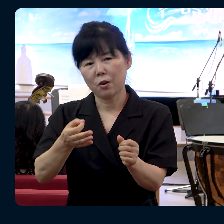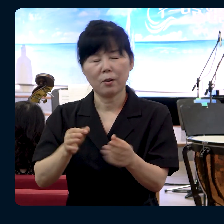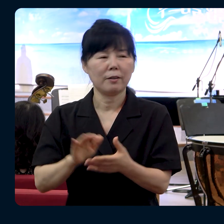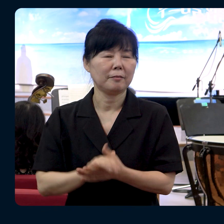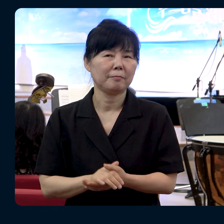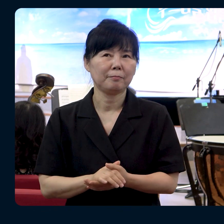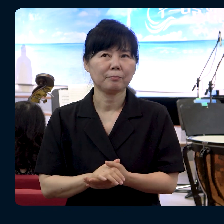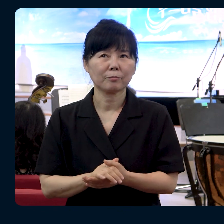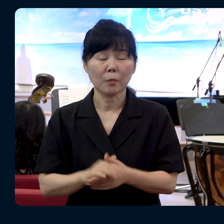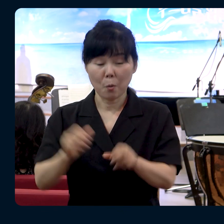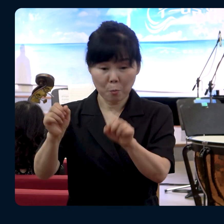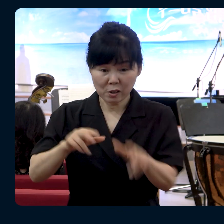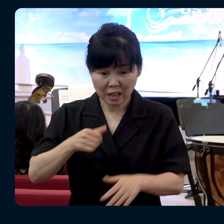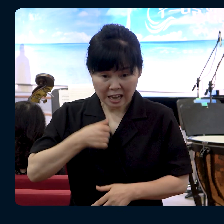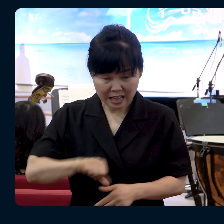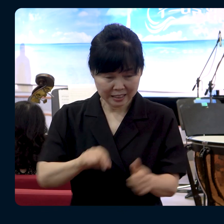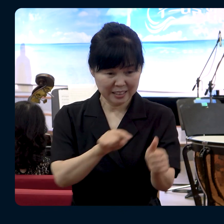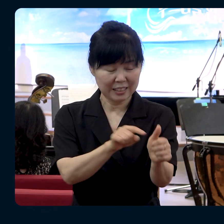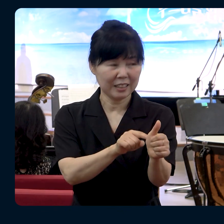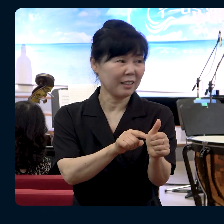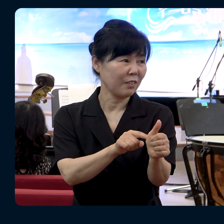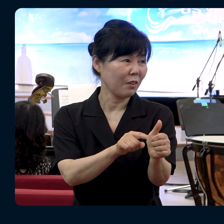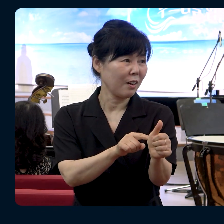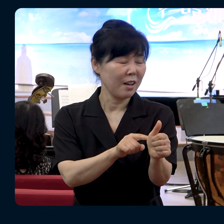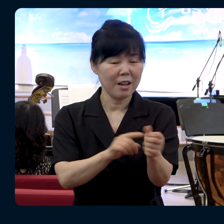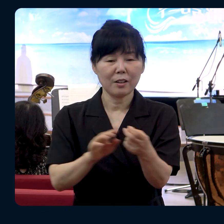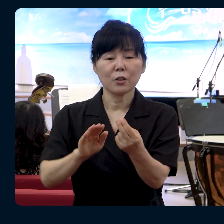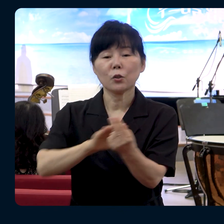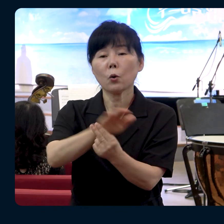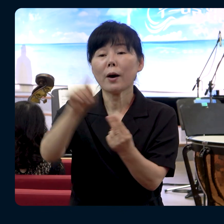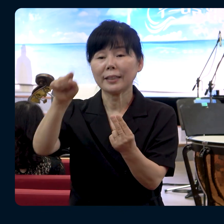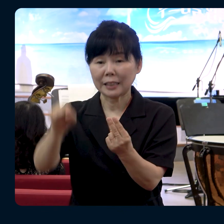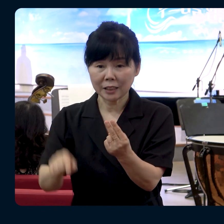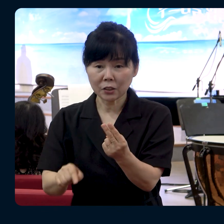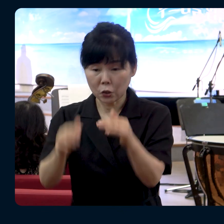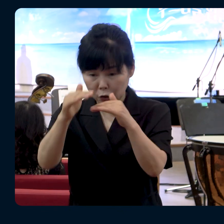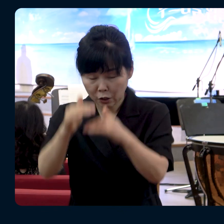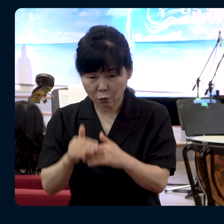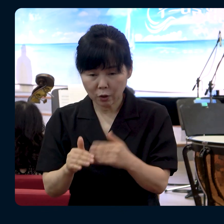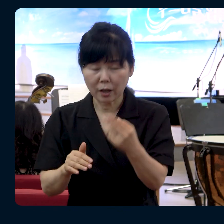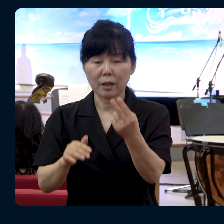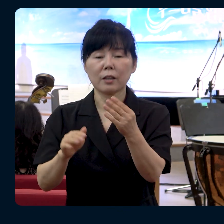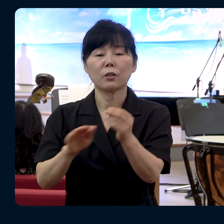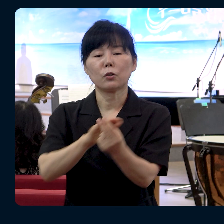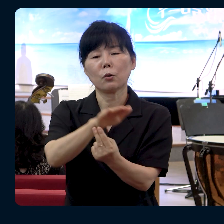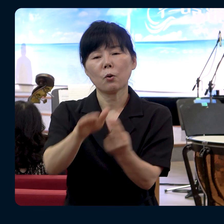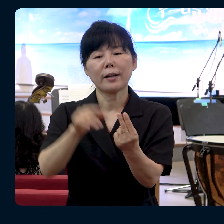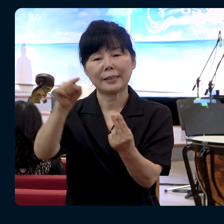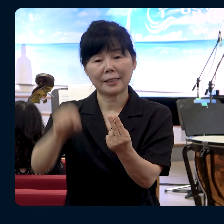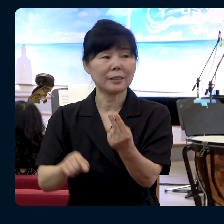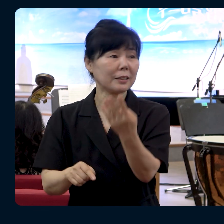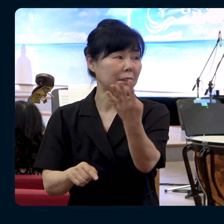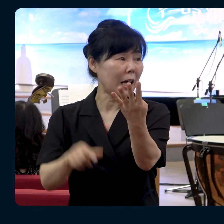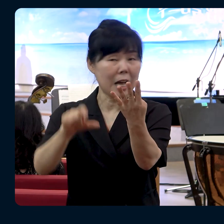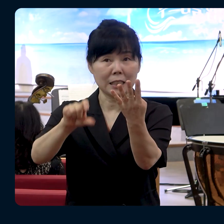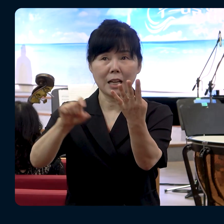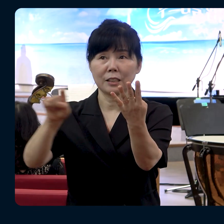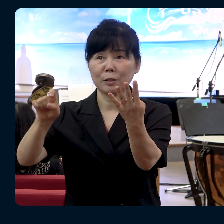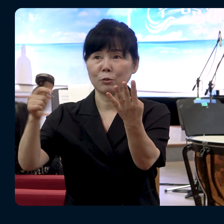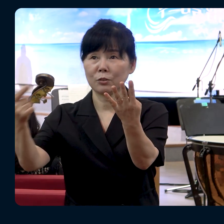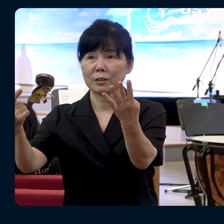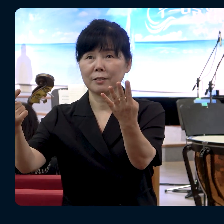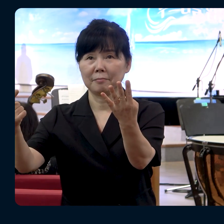그 번개의 아들 요한이 요한 1서에 이렇게 기록을 해요. 요한 1서 4장 16절인데 같이 한번